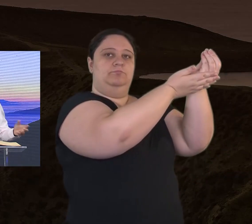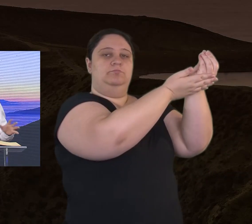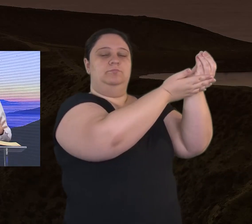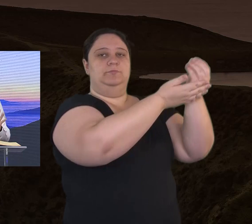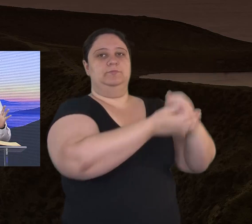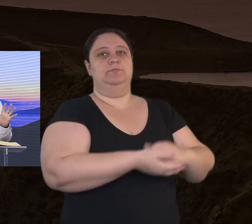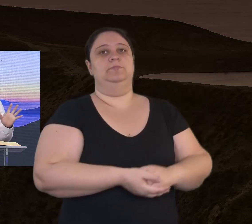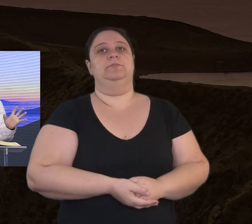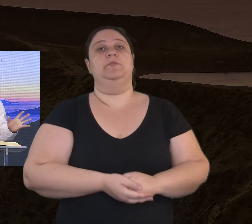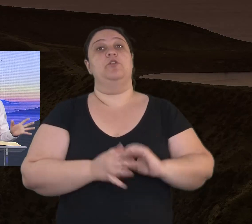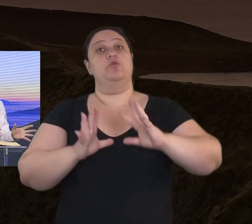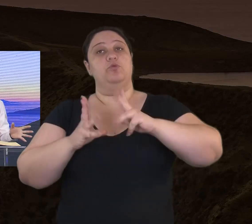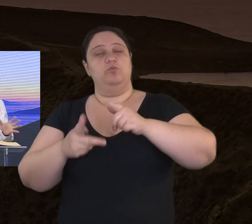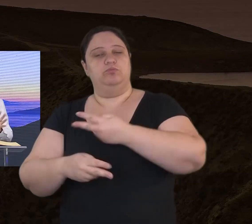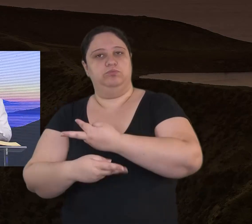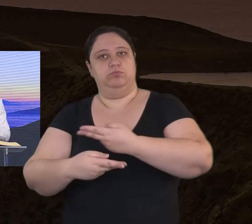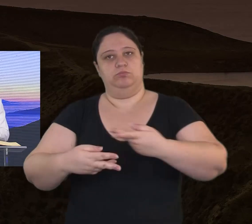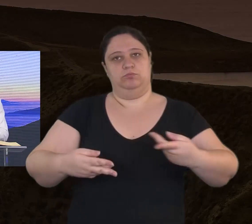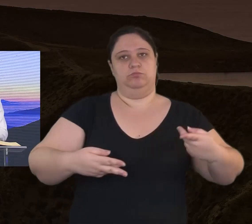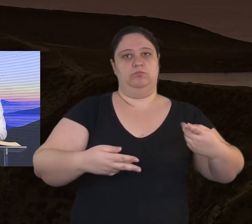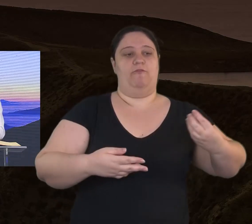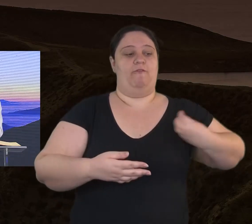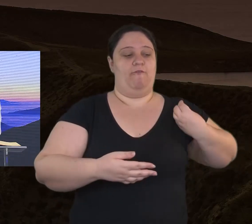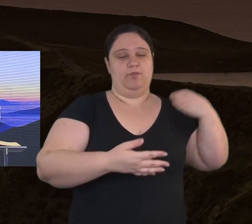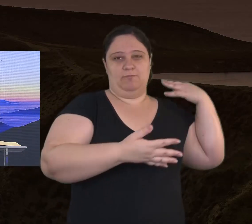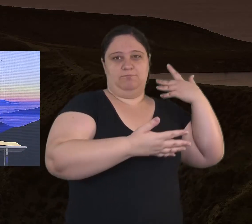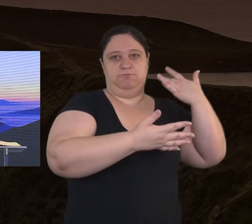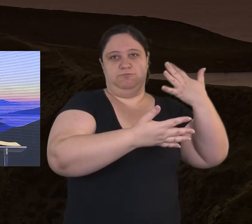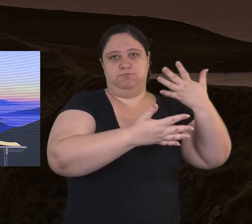no tempo, desde a sua encarnação, viver humano, sua morte